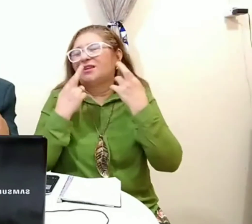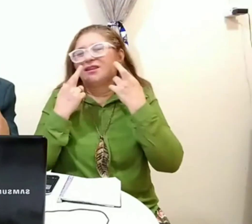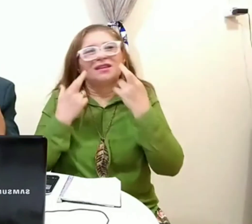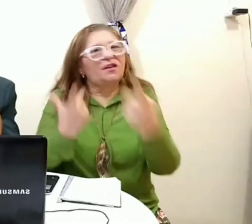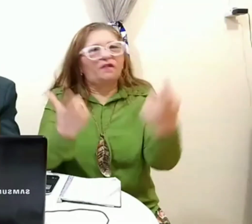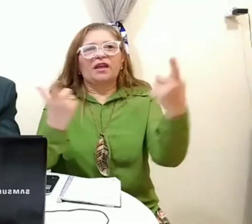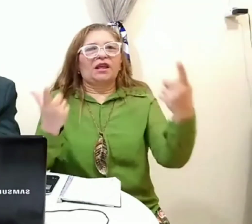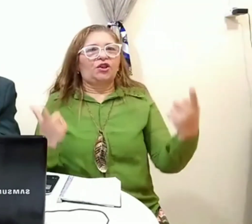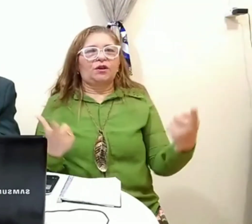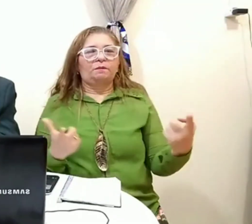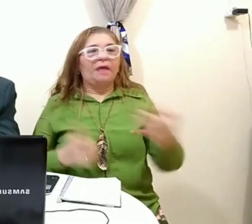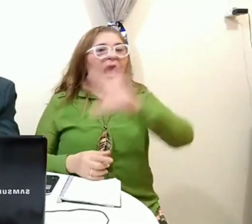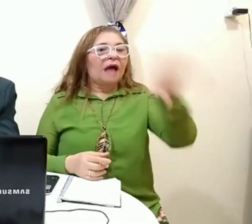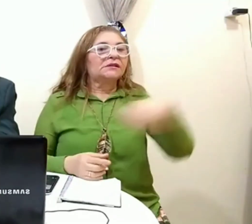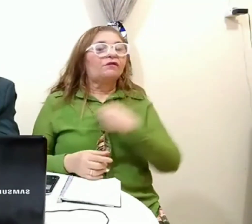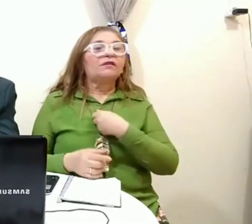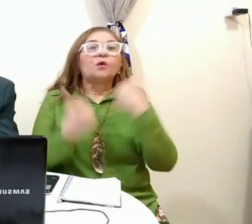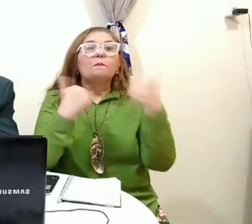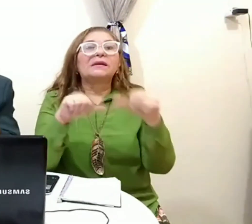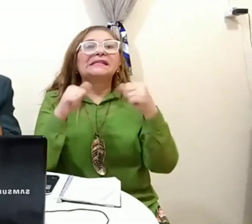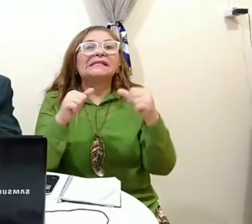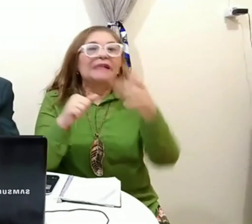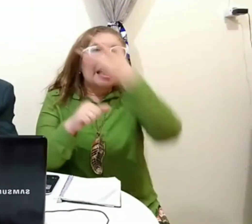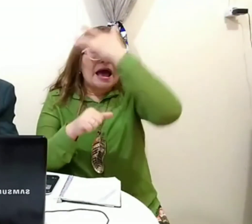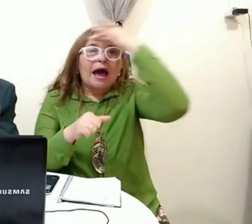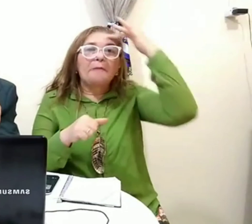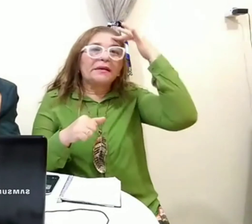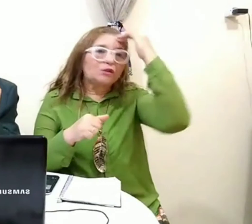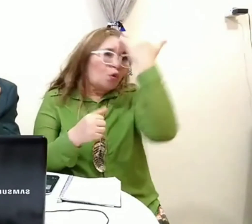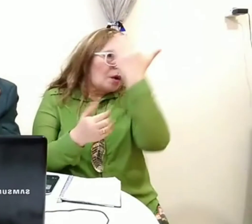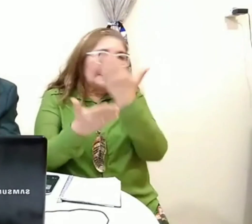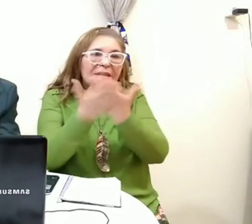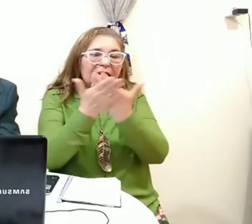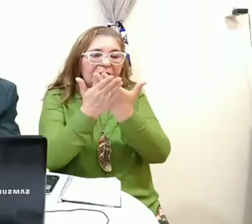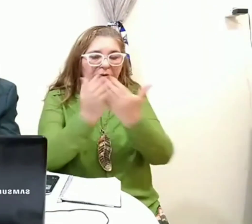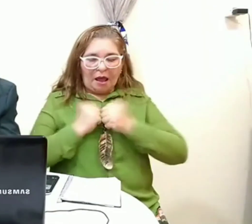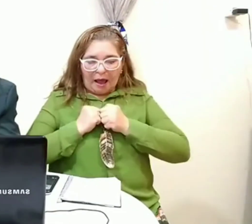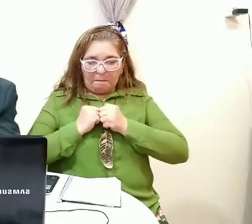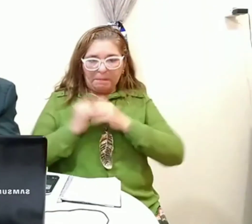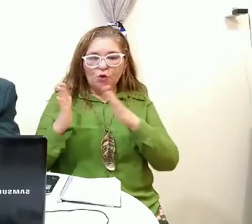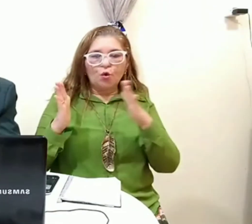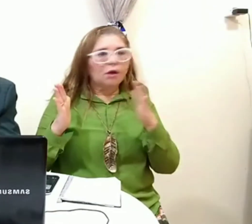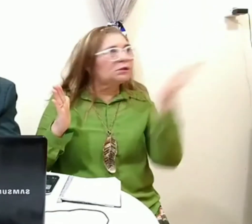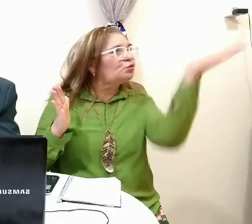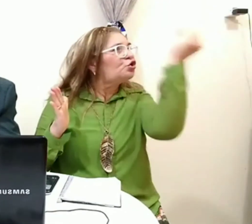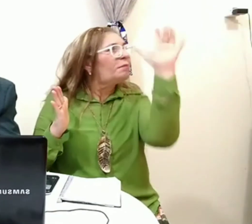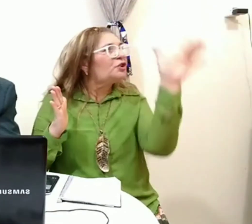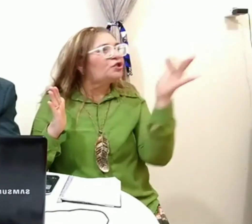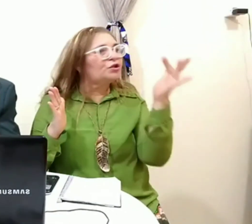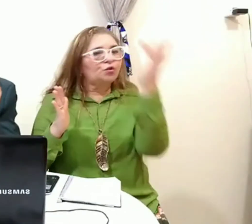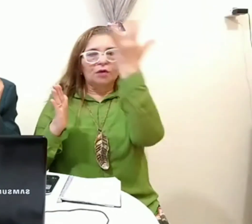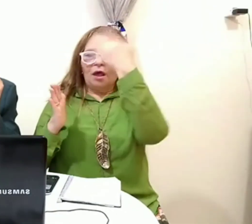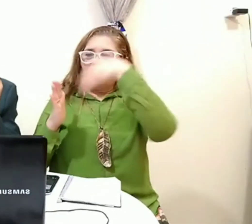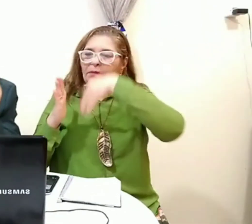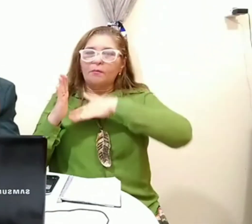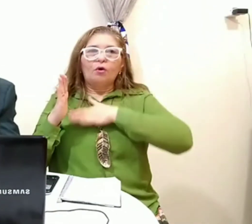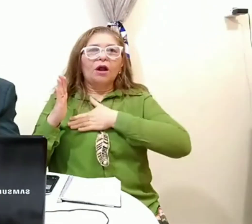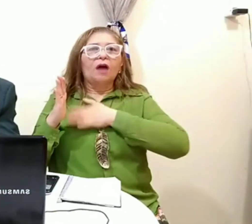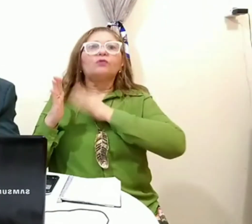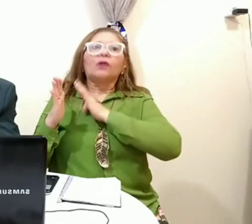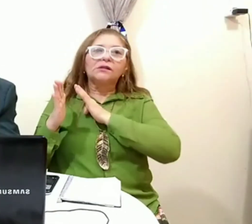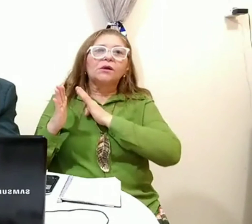A salvação depende unicamente da pessoa crer no Filho de Deus que morreu, foi sepultado e ressuscitou